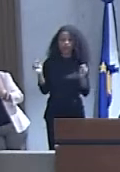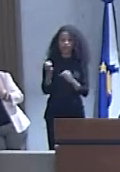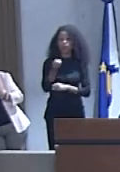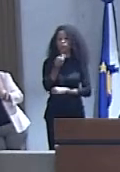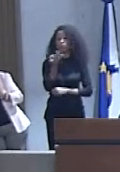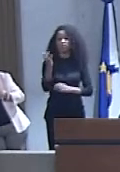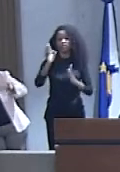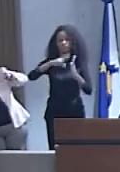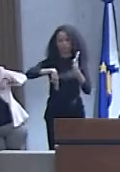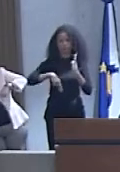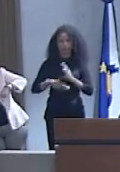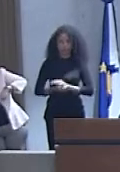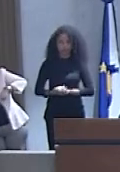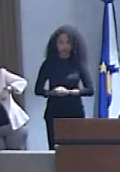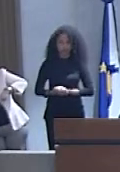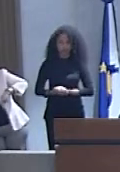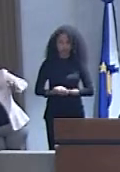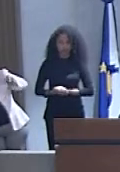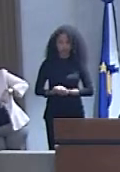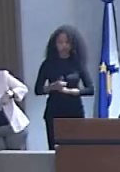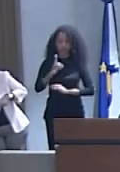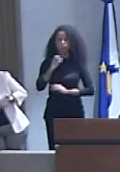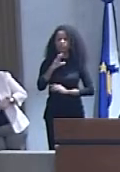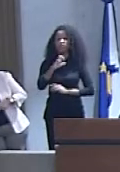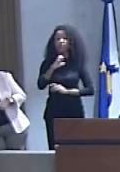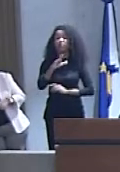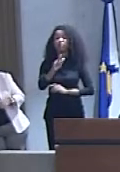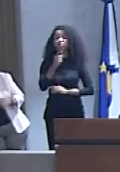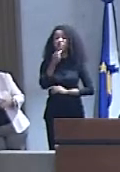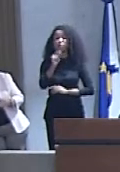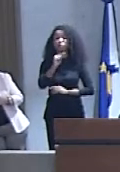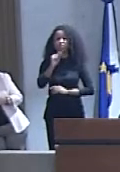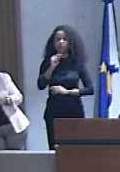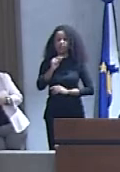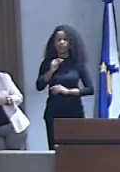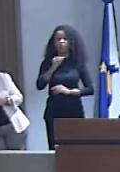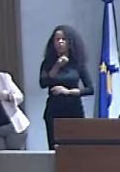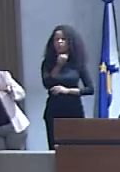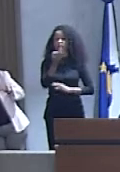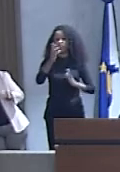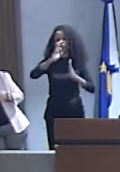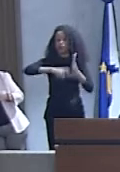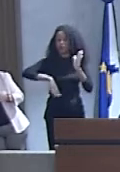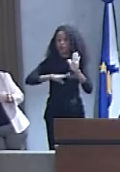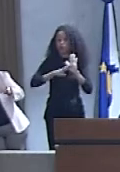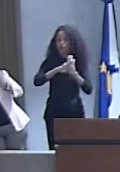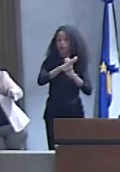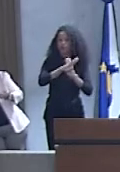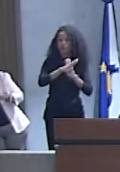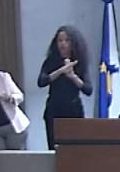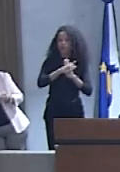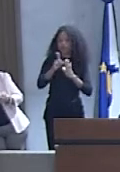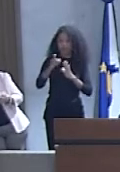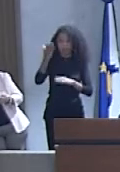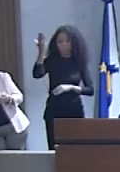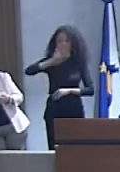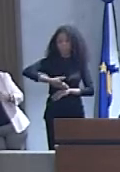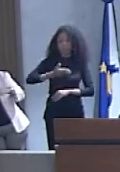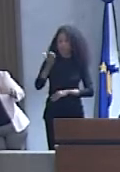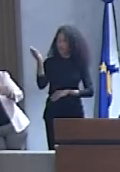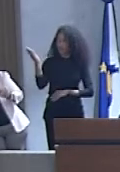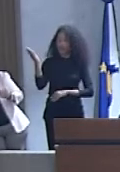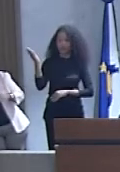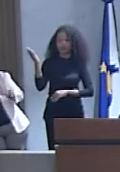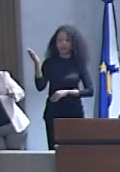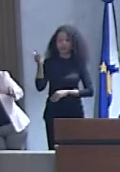de indeferimento. Quando o Doriel falou aqui que aumentava os indeferimentos, eu não estou falando que aumentou, eu estou provando que aumentou. Eu